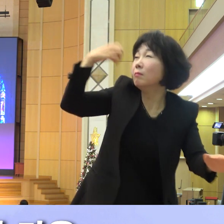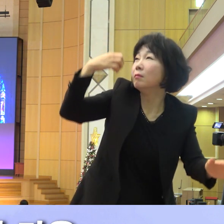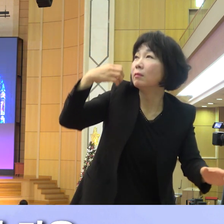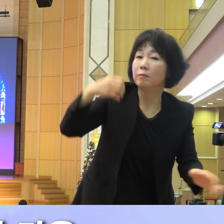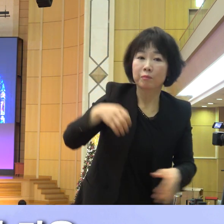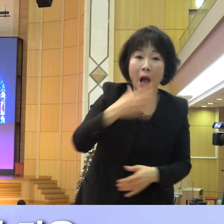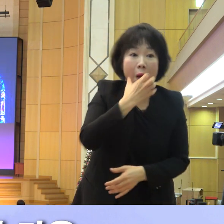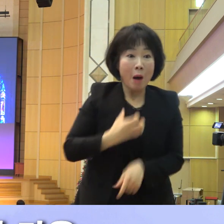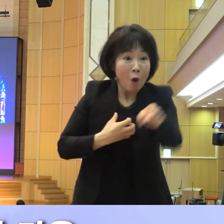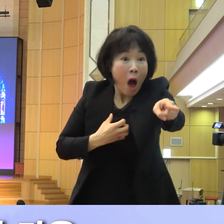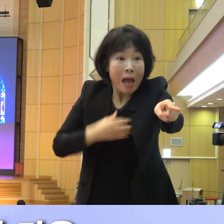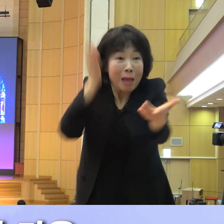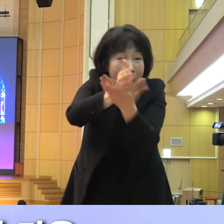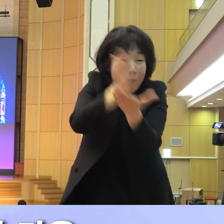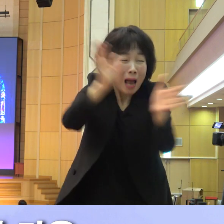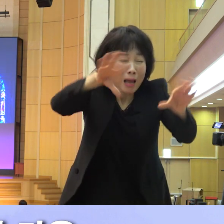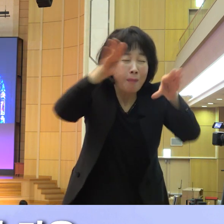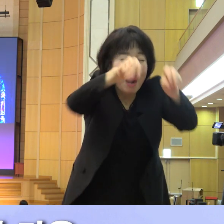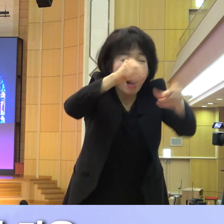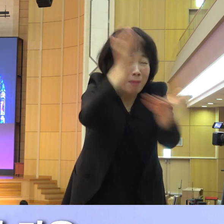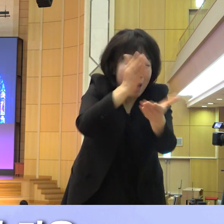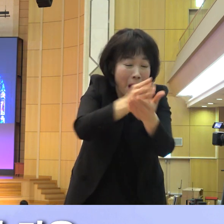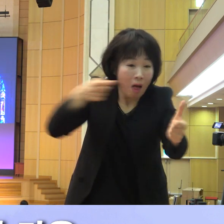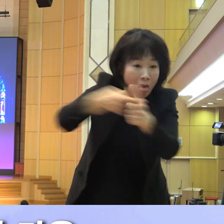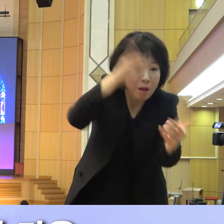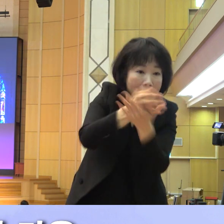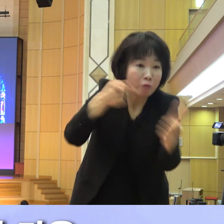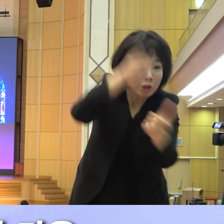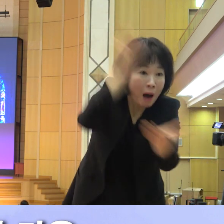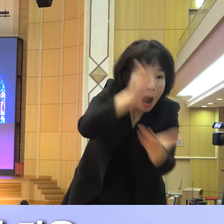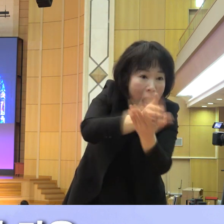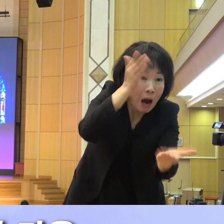아들 목에 칼을 대지 마라.